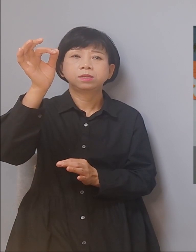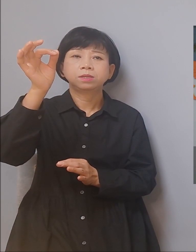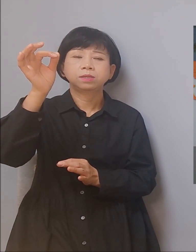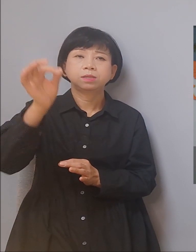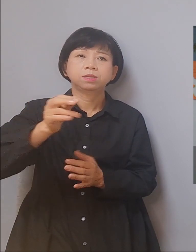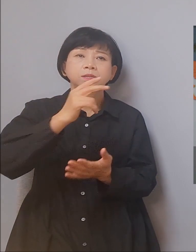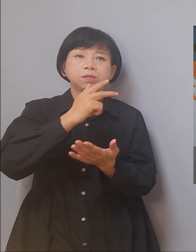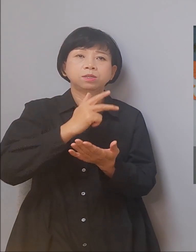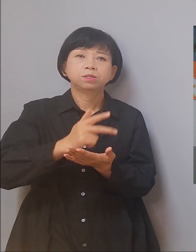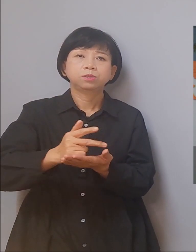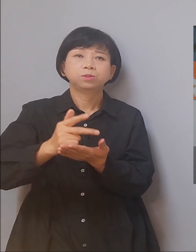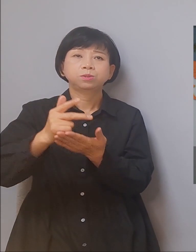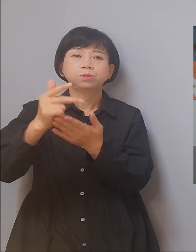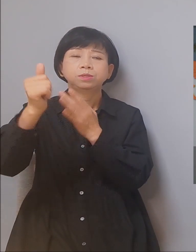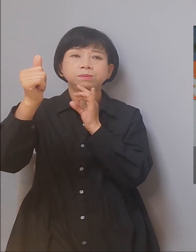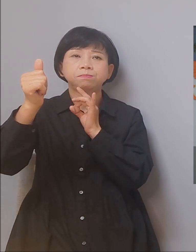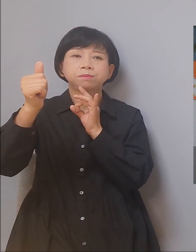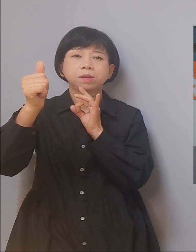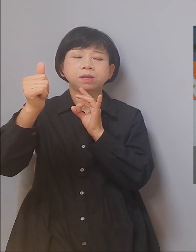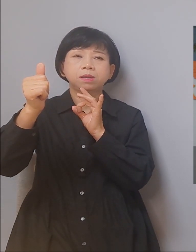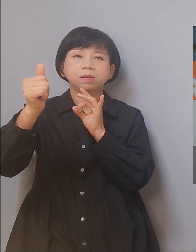영원히